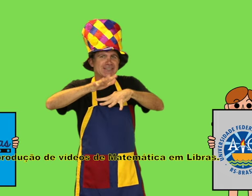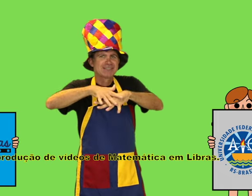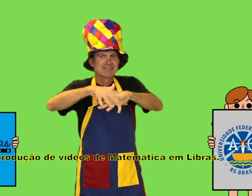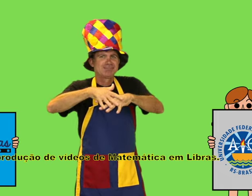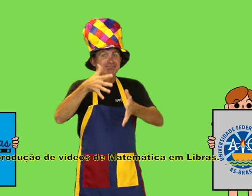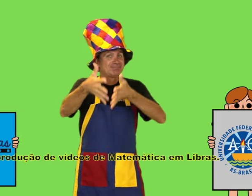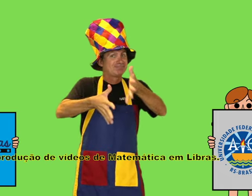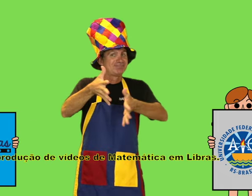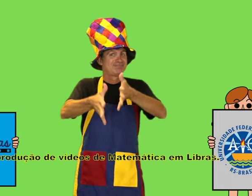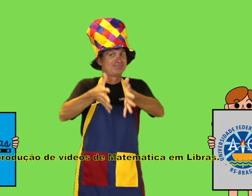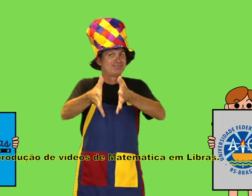matemática em Libras.